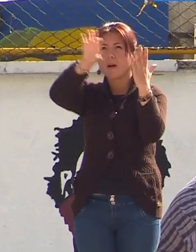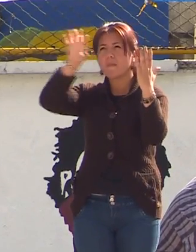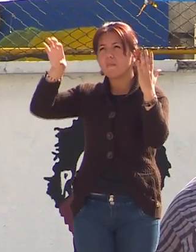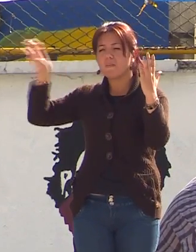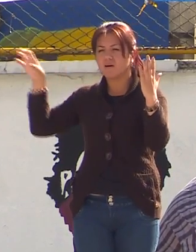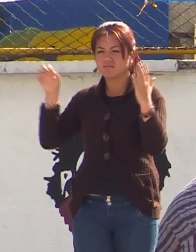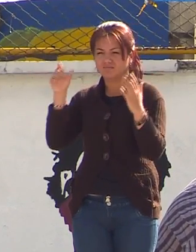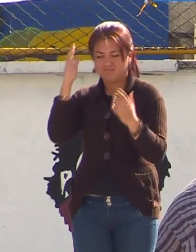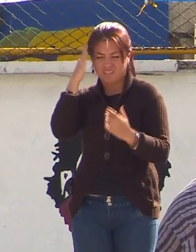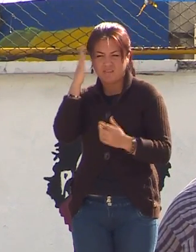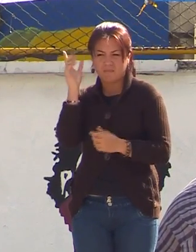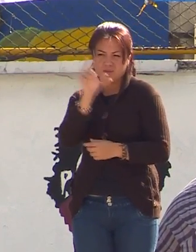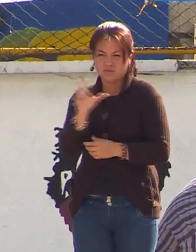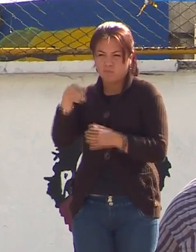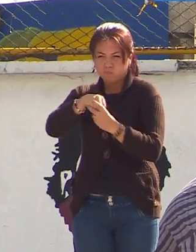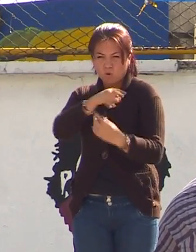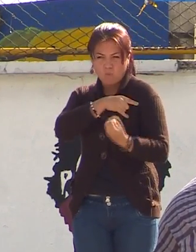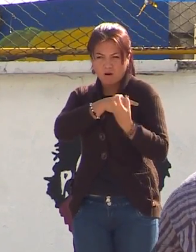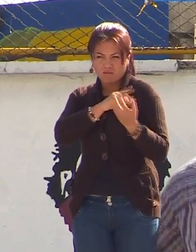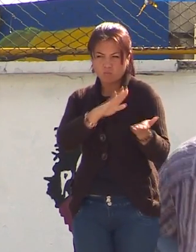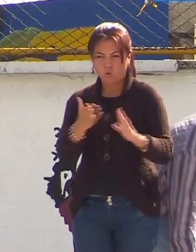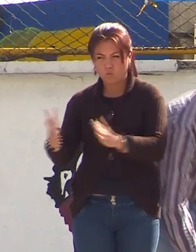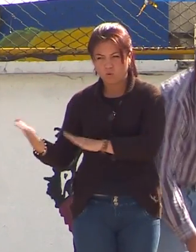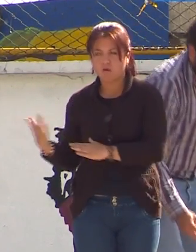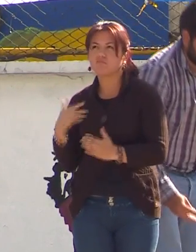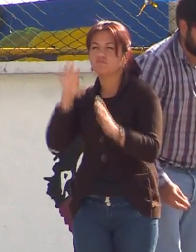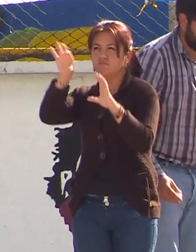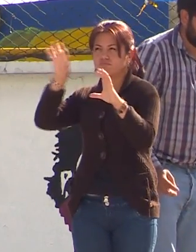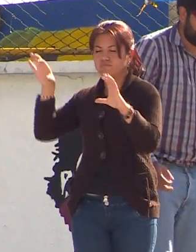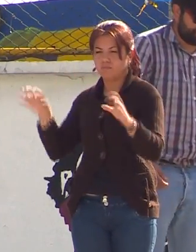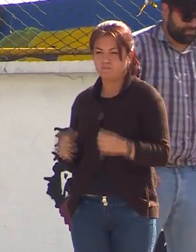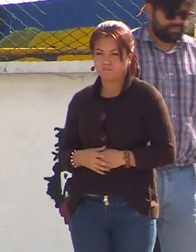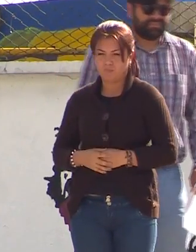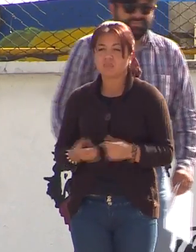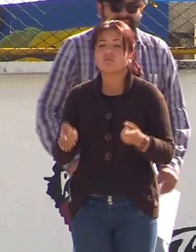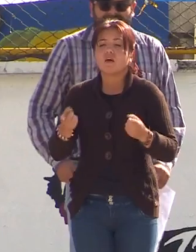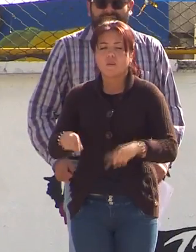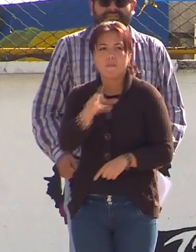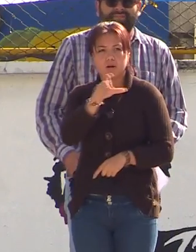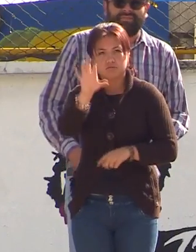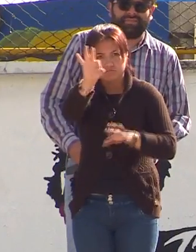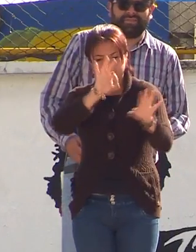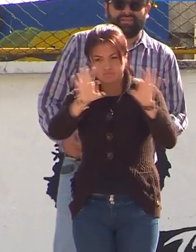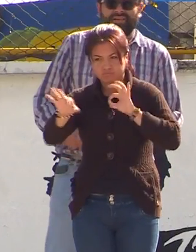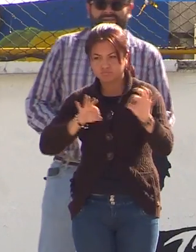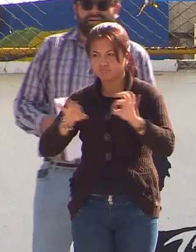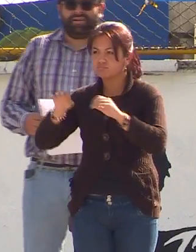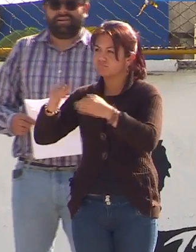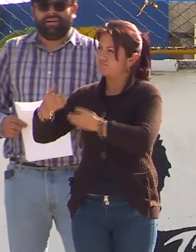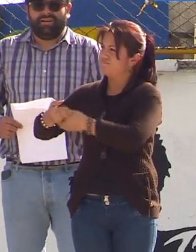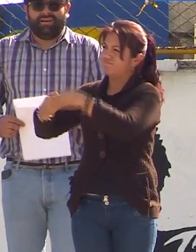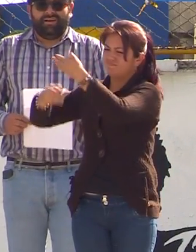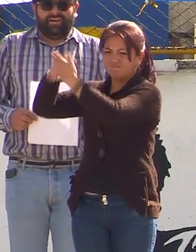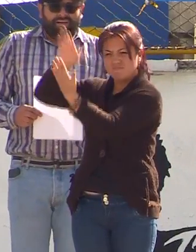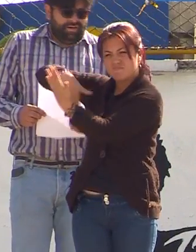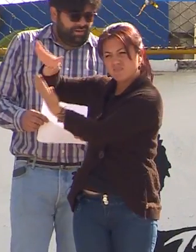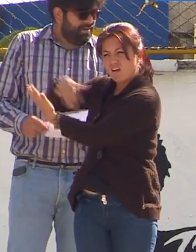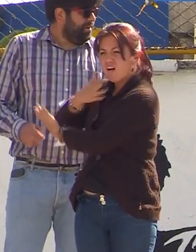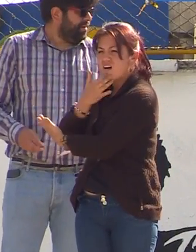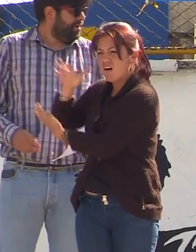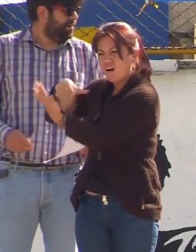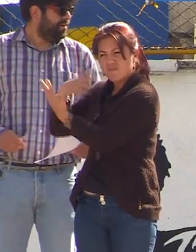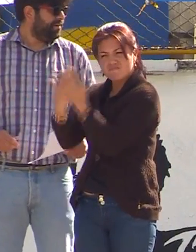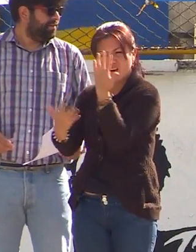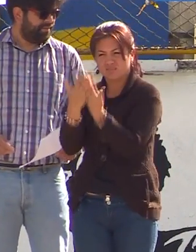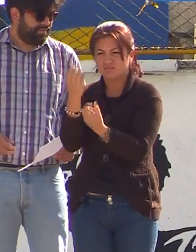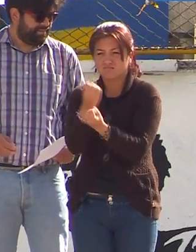de la UPN. Vamos a contratar murales para pintarlos con muchas manos, con